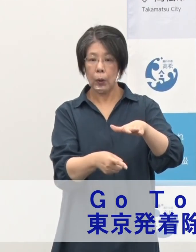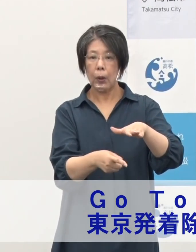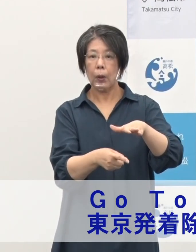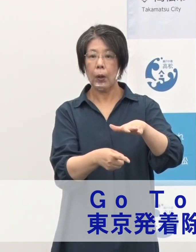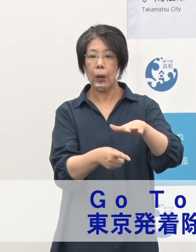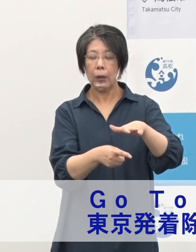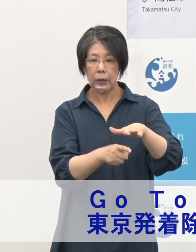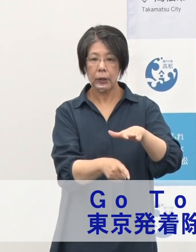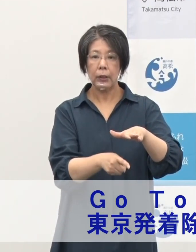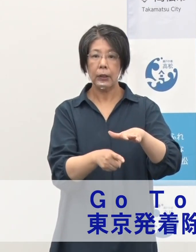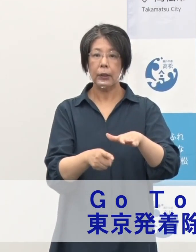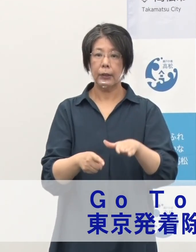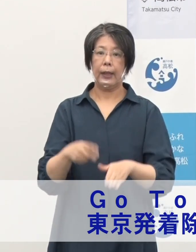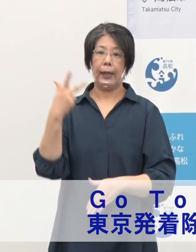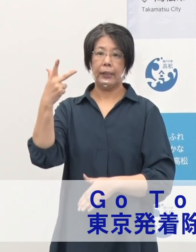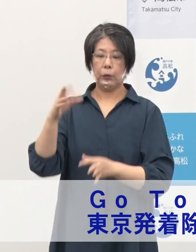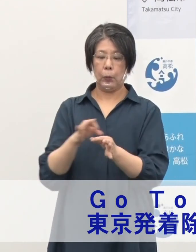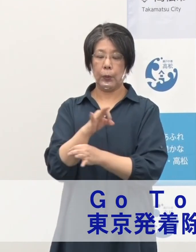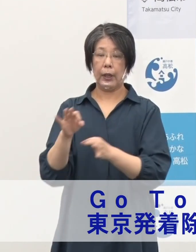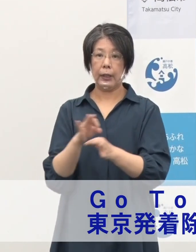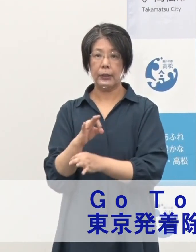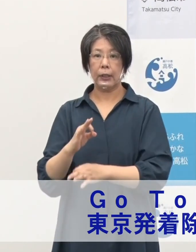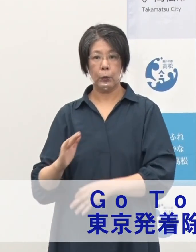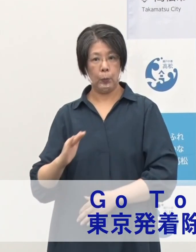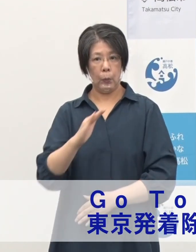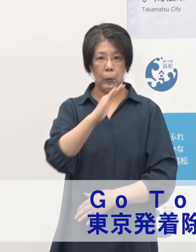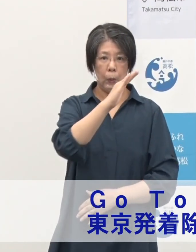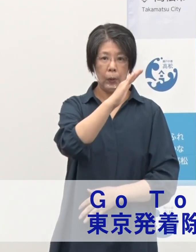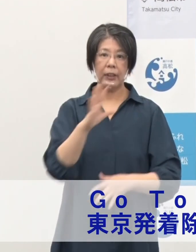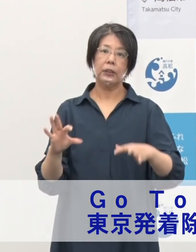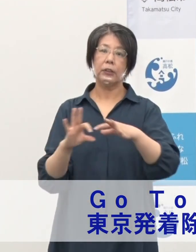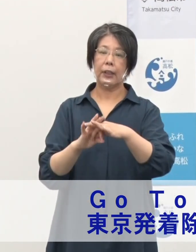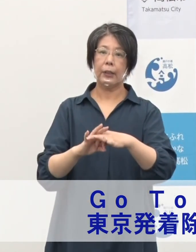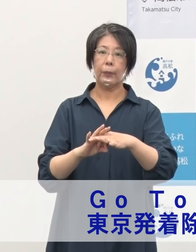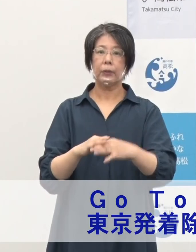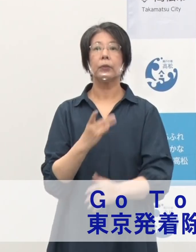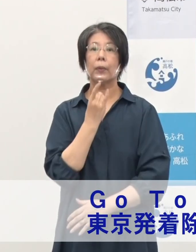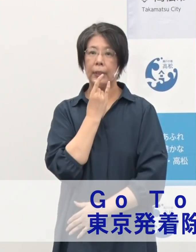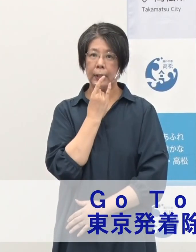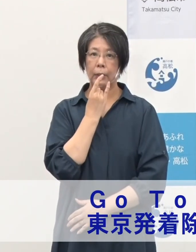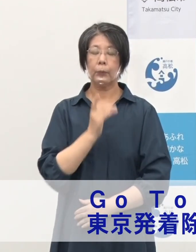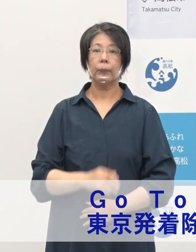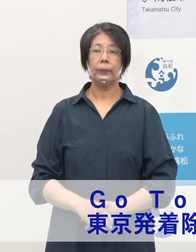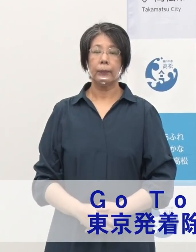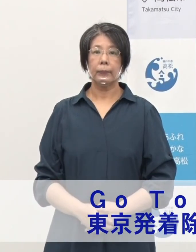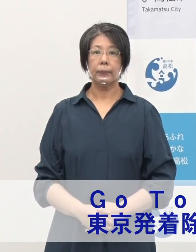もつながればというふうにも期待をいたしているところでございます